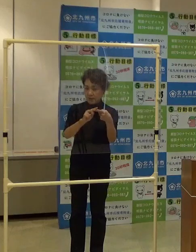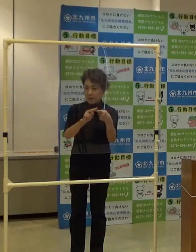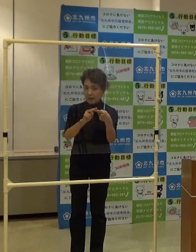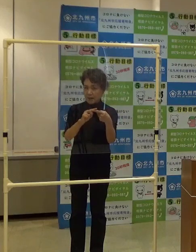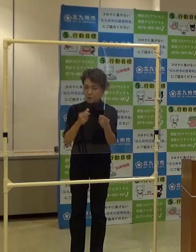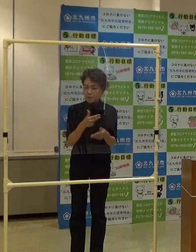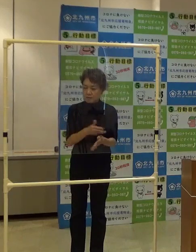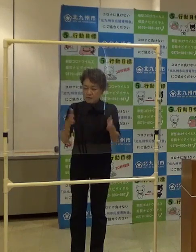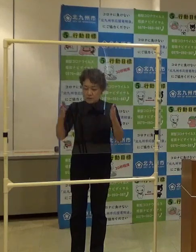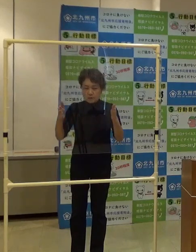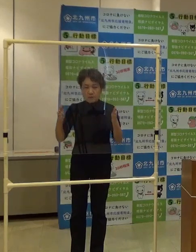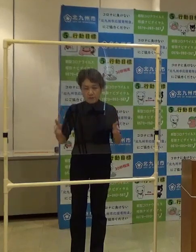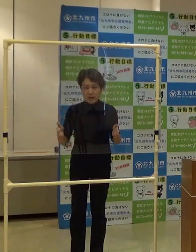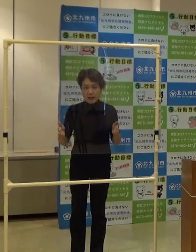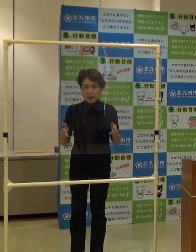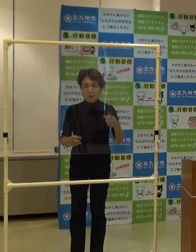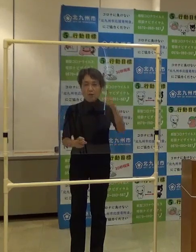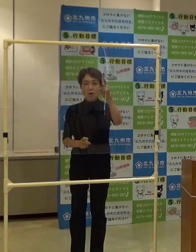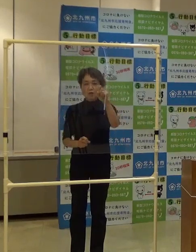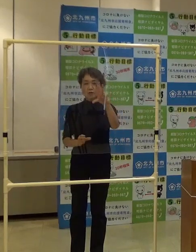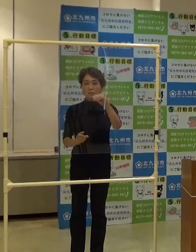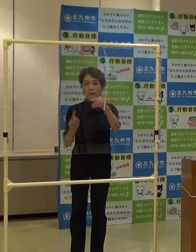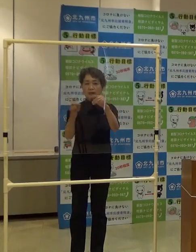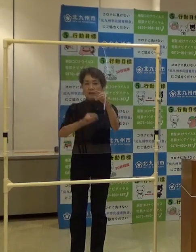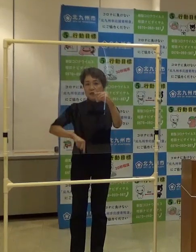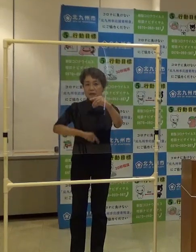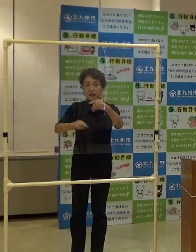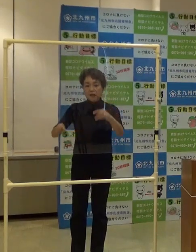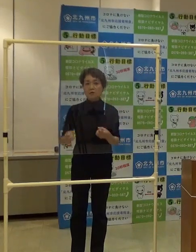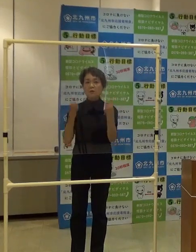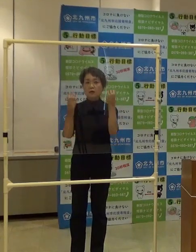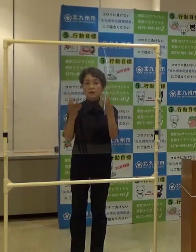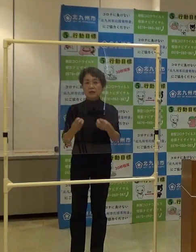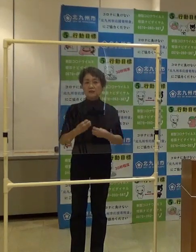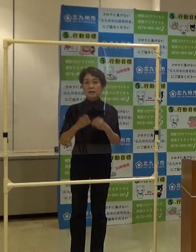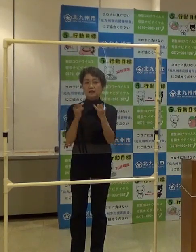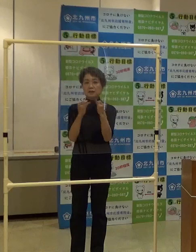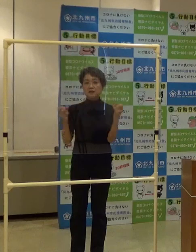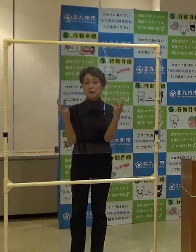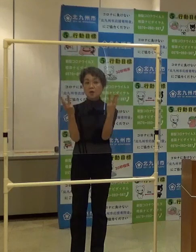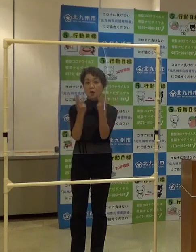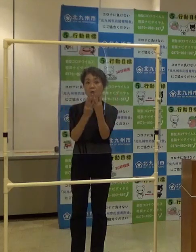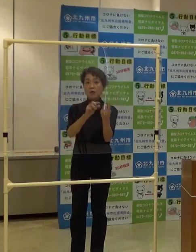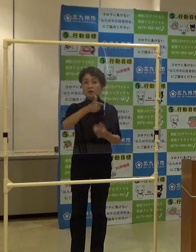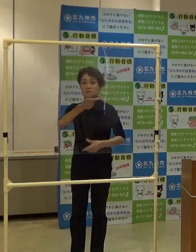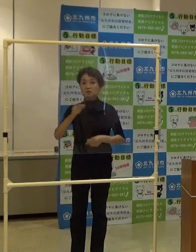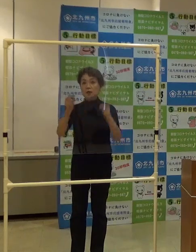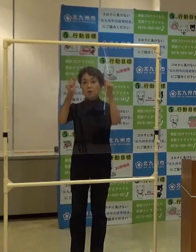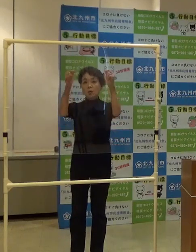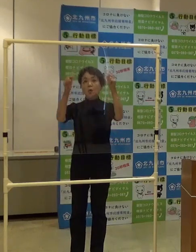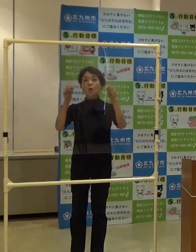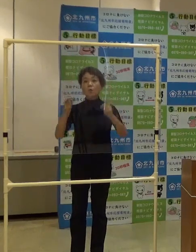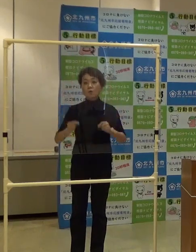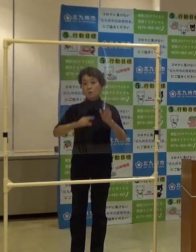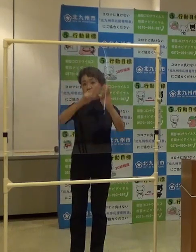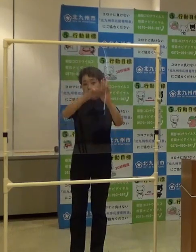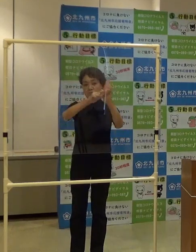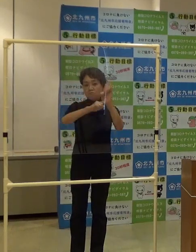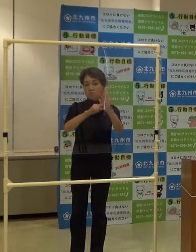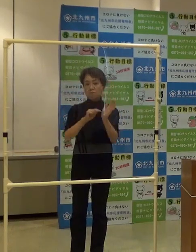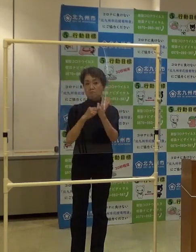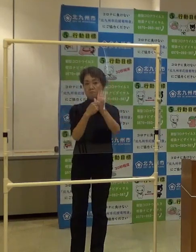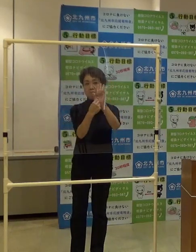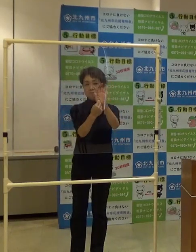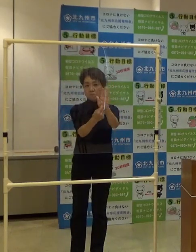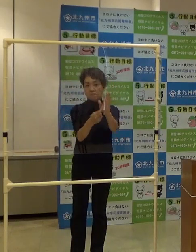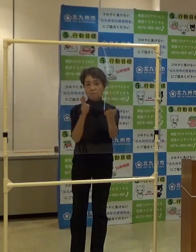近1週間の10万人あたりの新規感染者の数などの項目を一覧表で掲載